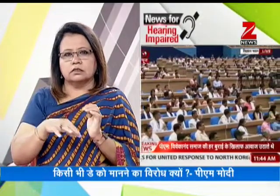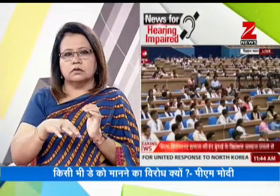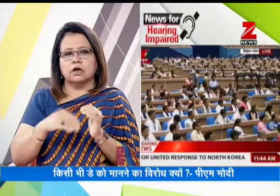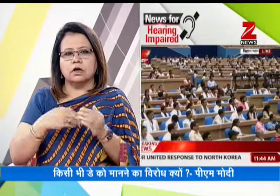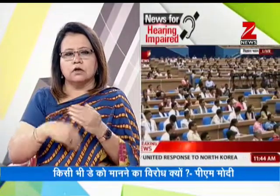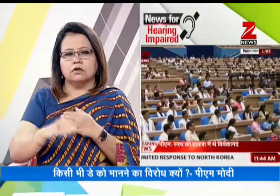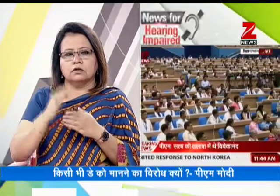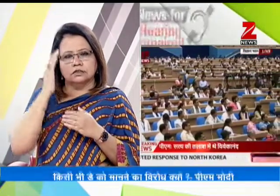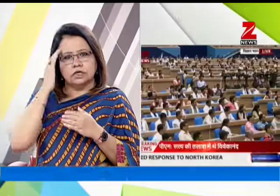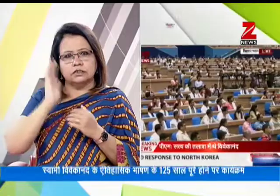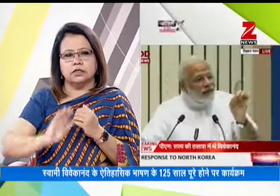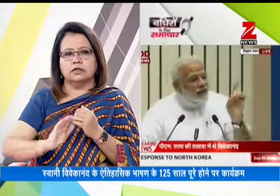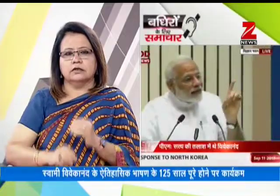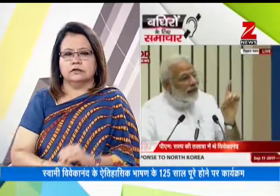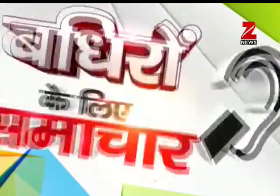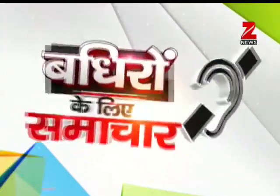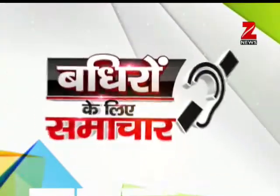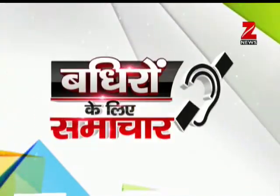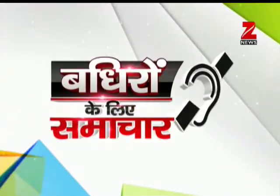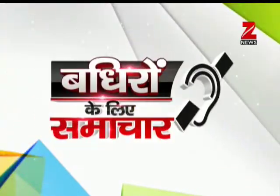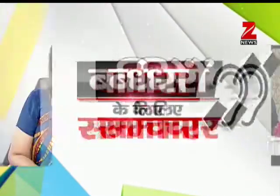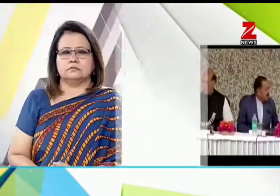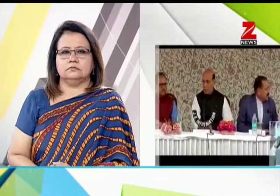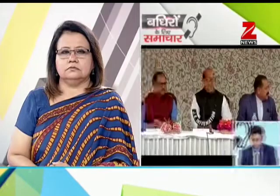को जिया जाएगा।